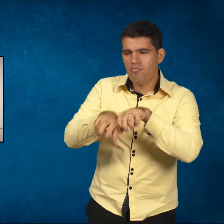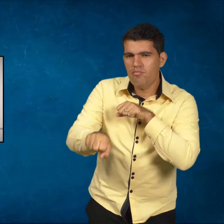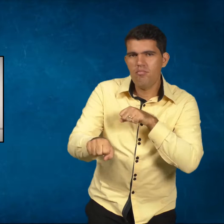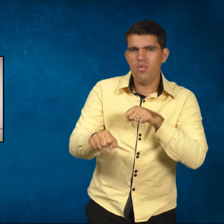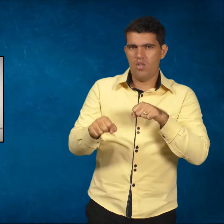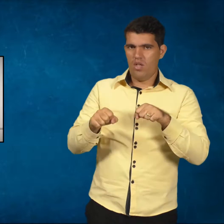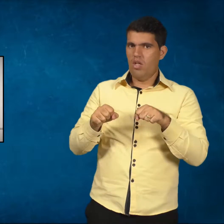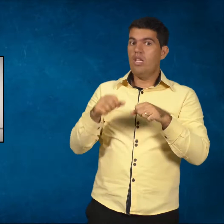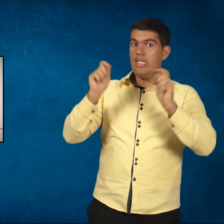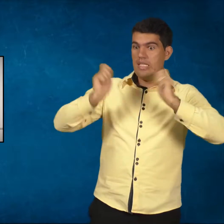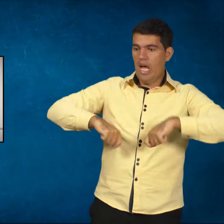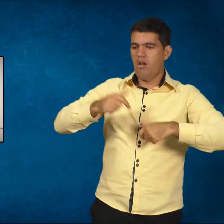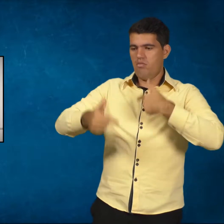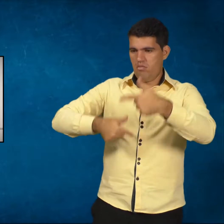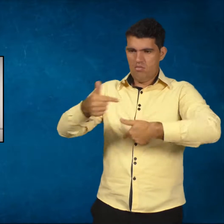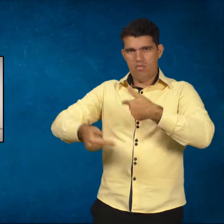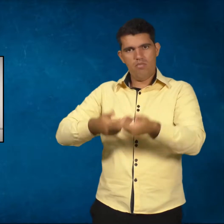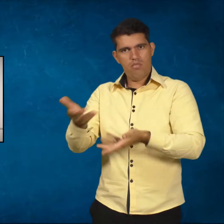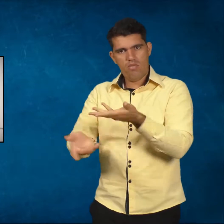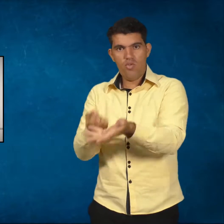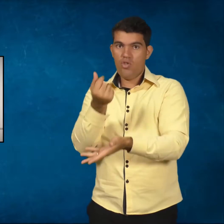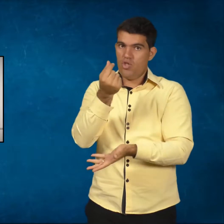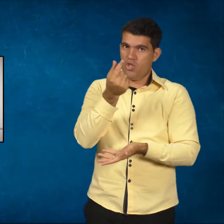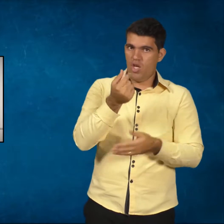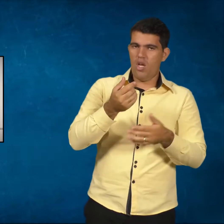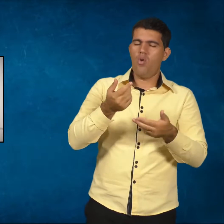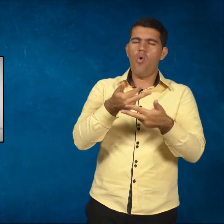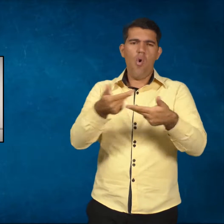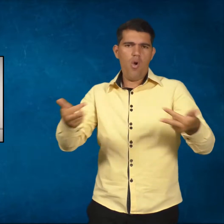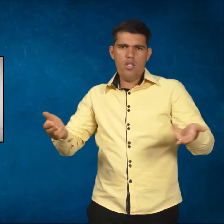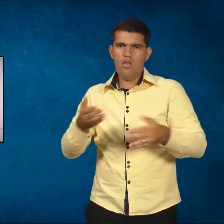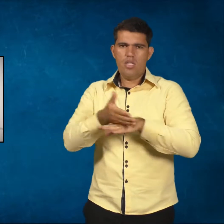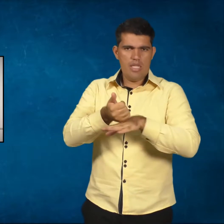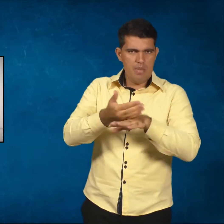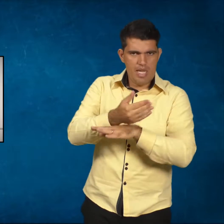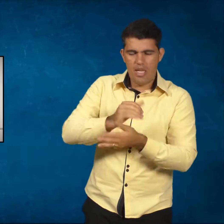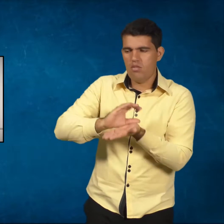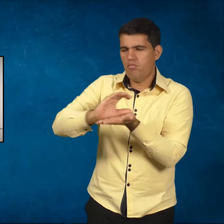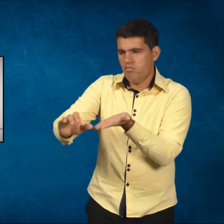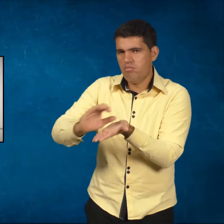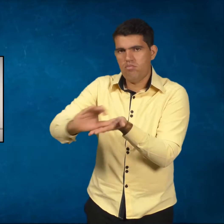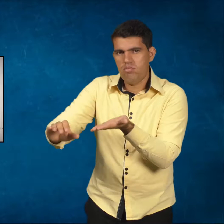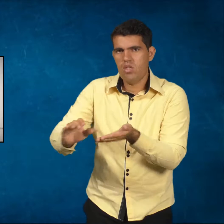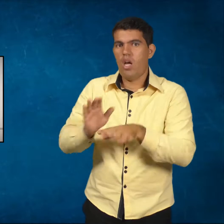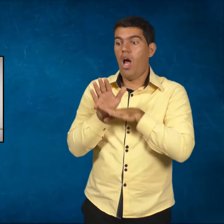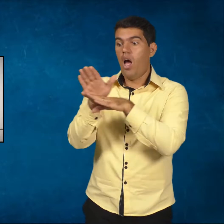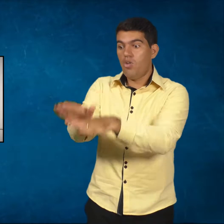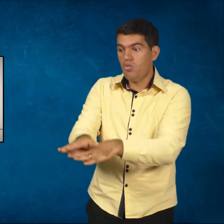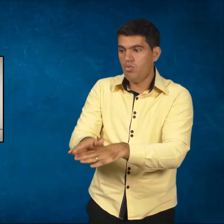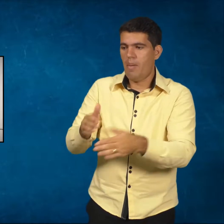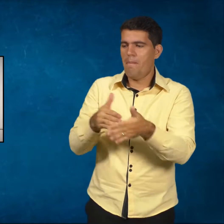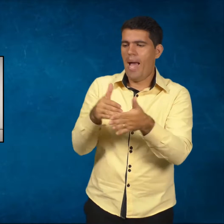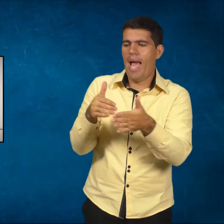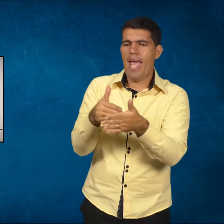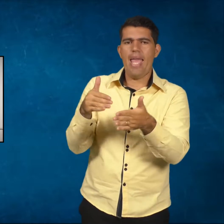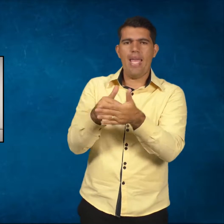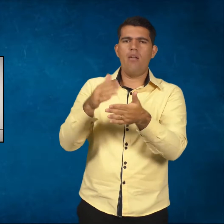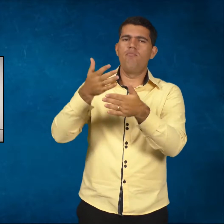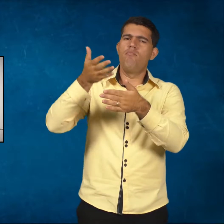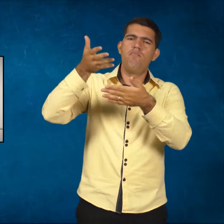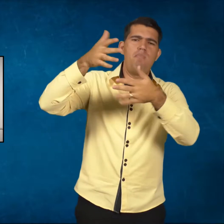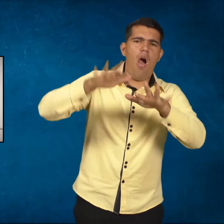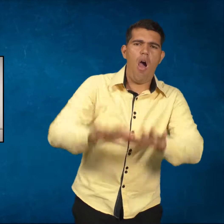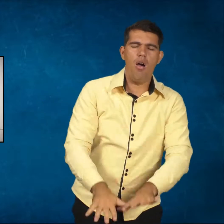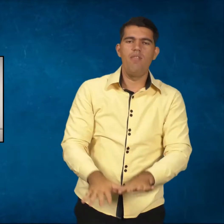da disponibilização de serviços, recursos de acessibilidade e ferramentas que eliminem as barreiras. Outra